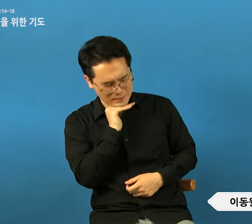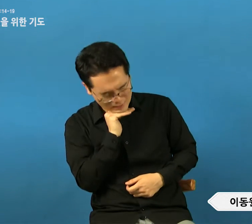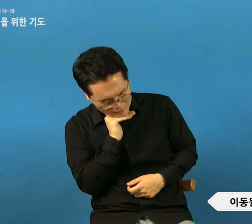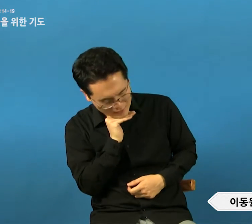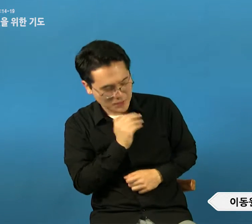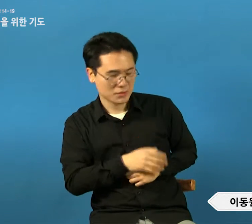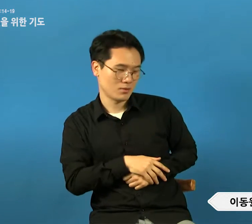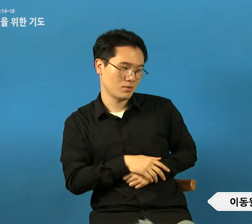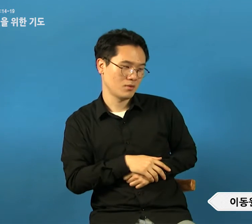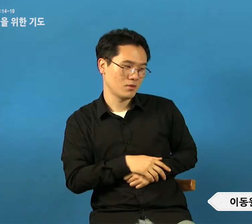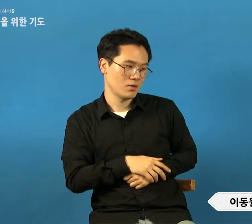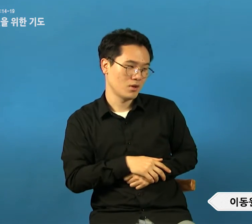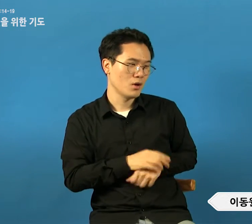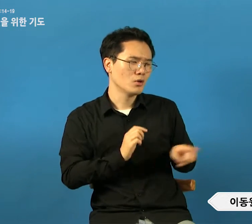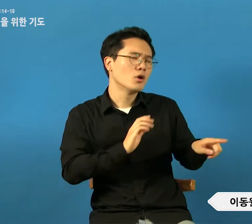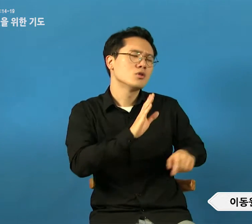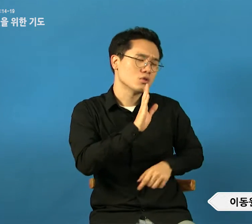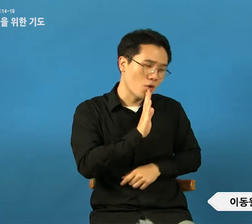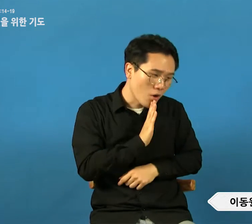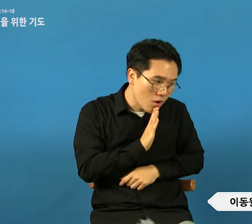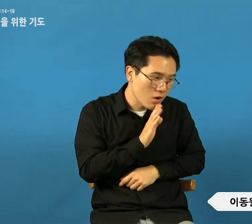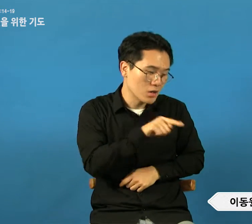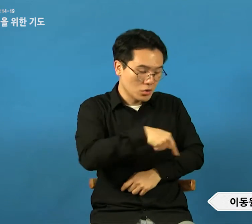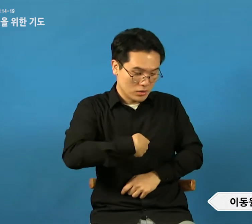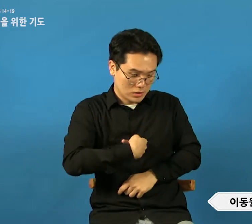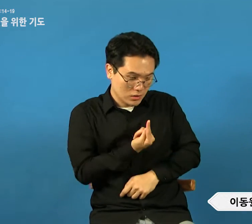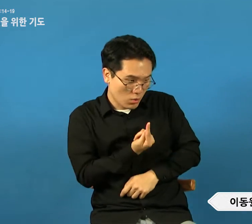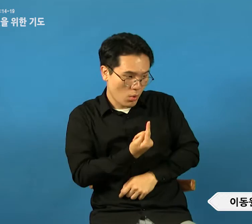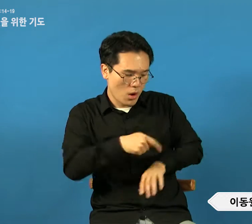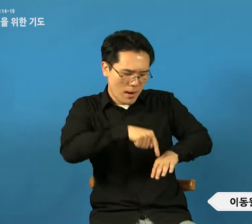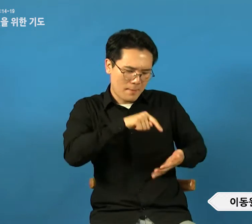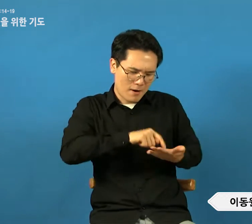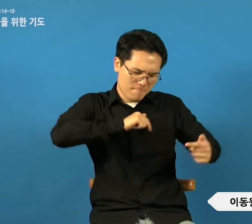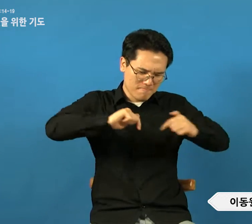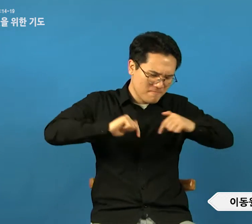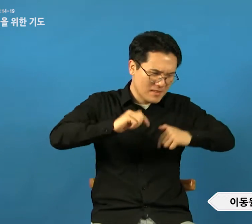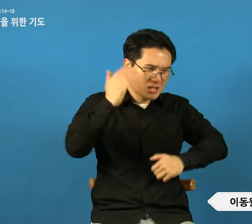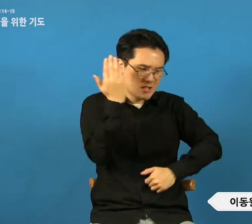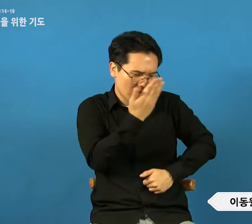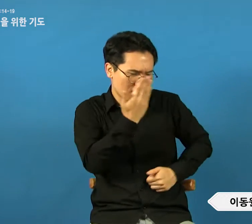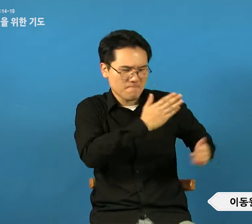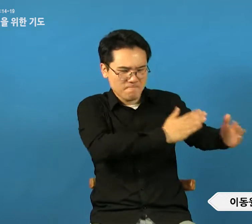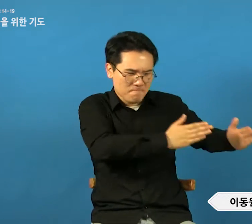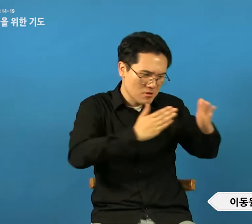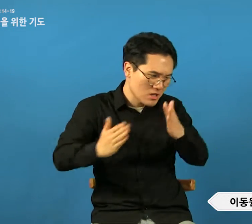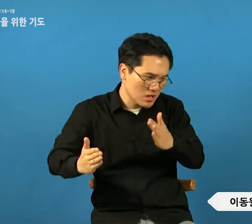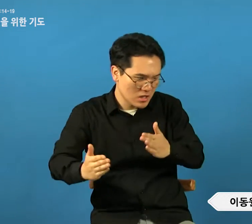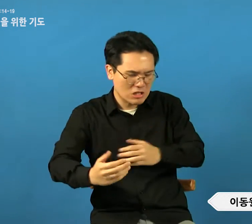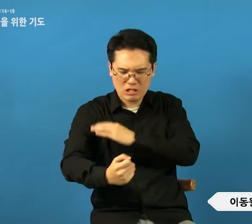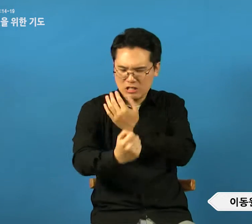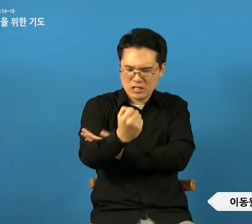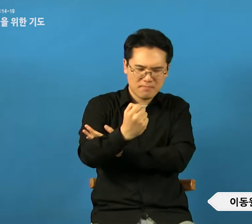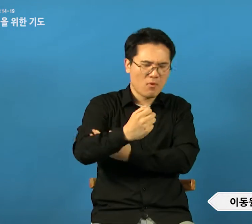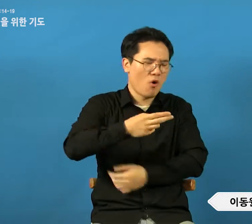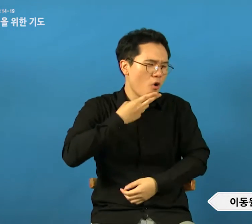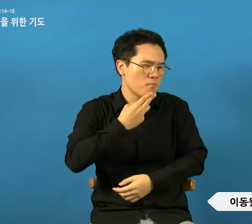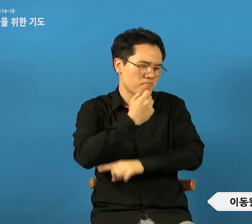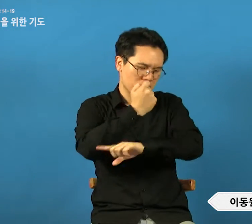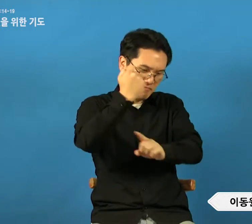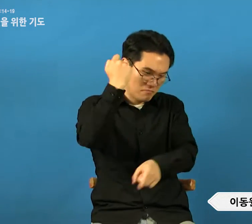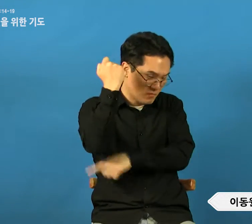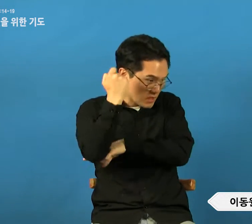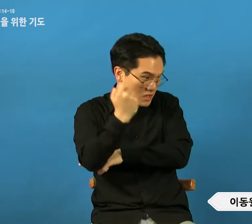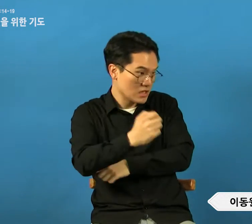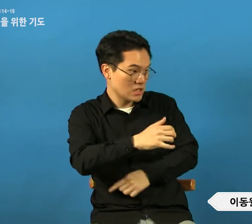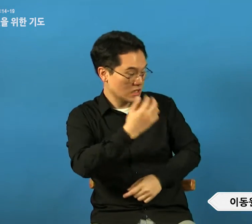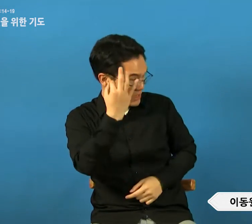네가 정말 너 스스로 내 마음을 다스릴 능력이 없음을 인정한다면 이제 내 모든 방의 열쇠를